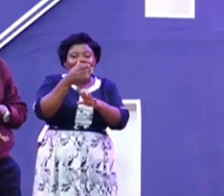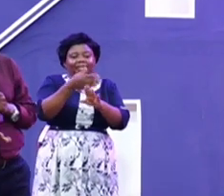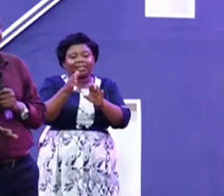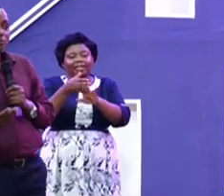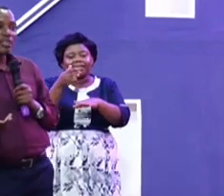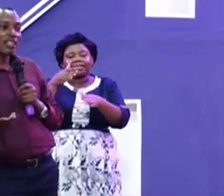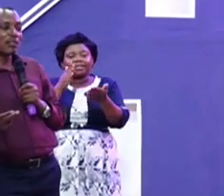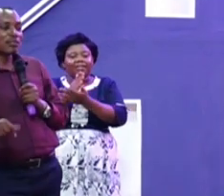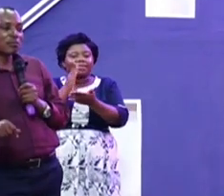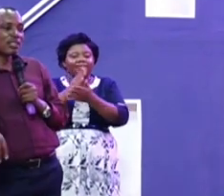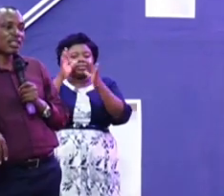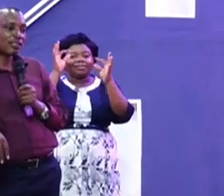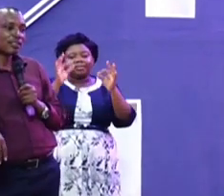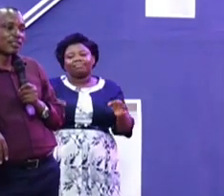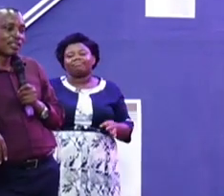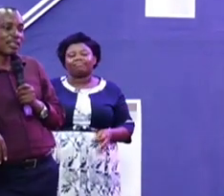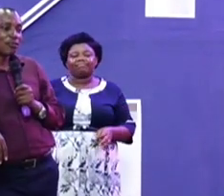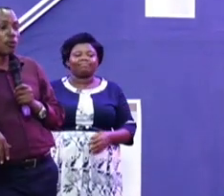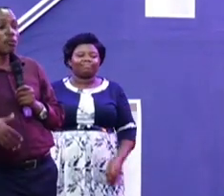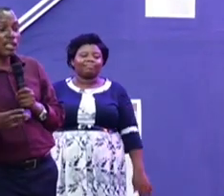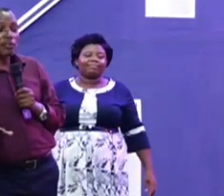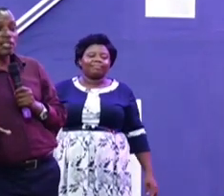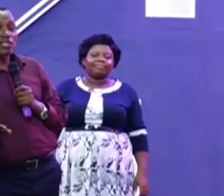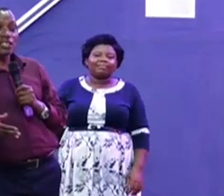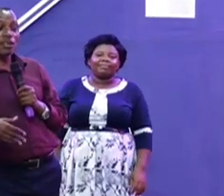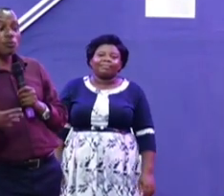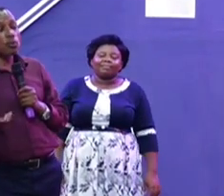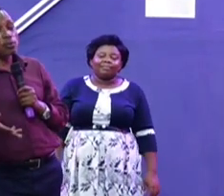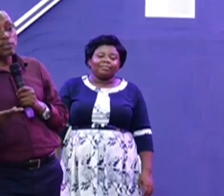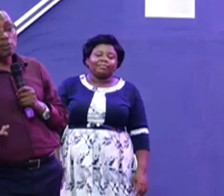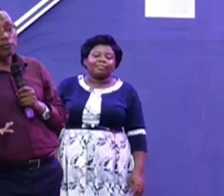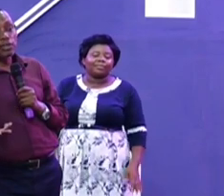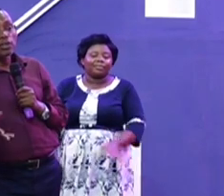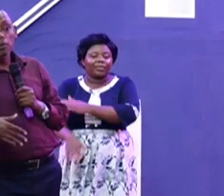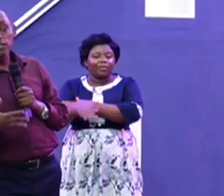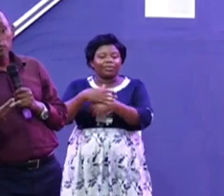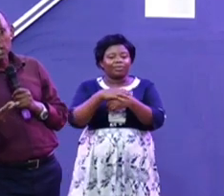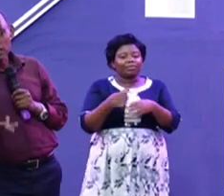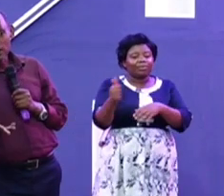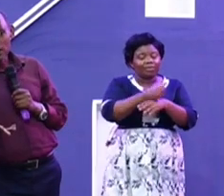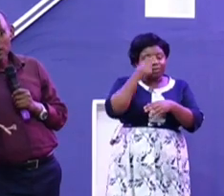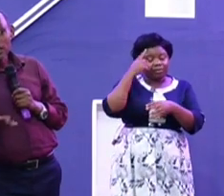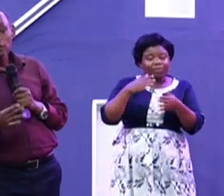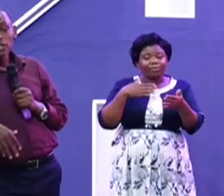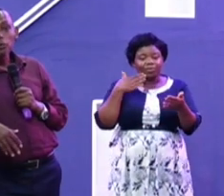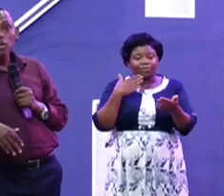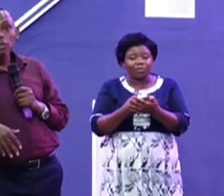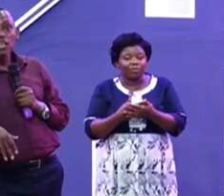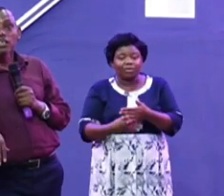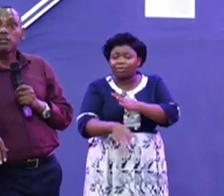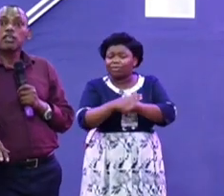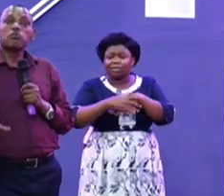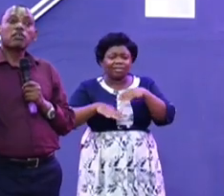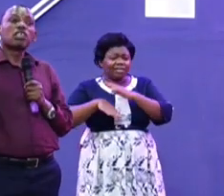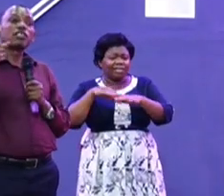ki Bayibuli nga bw'esomesa ku lw'obulungi Katonda kiteekawo ku lw'obulungi bwaffe kuba Katonda talya era ogenda okulaba